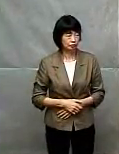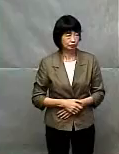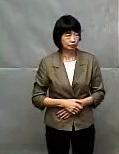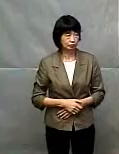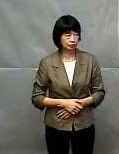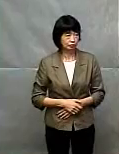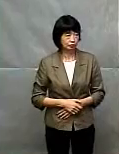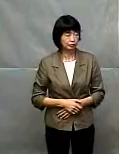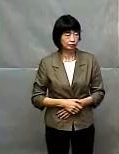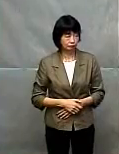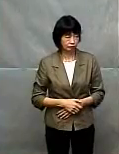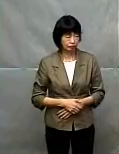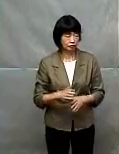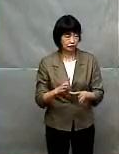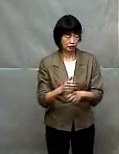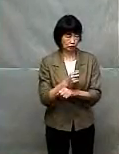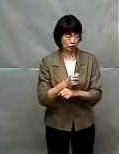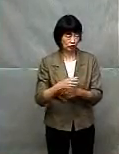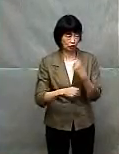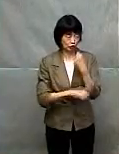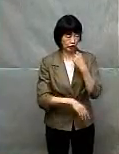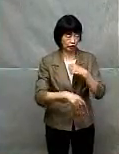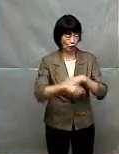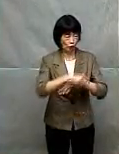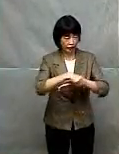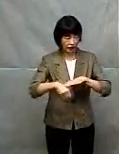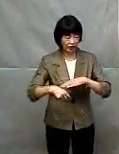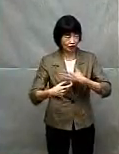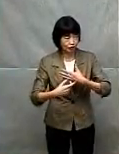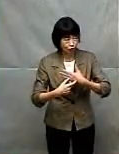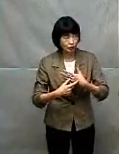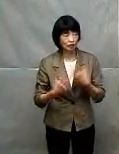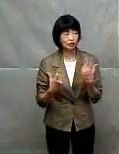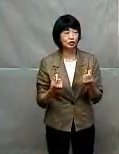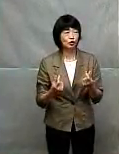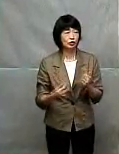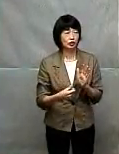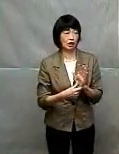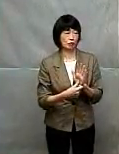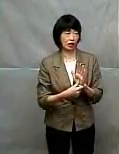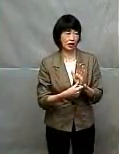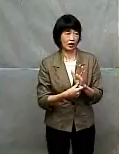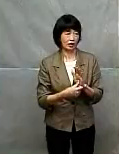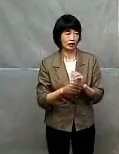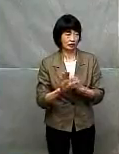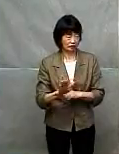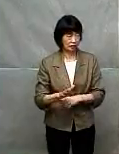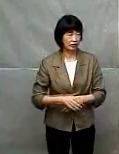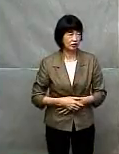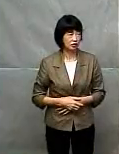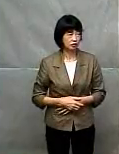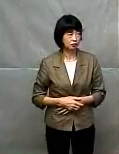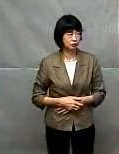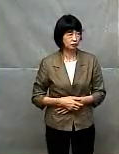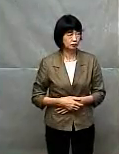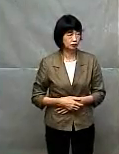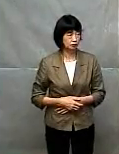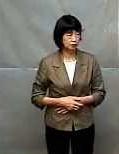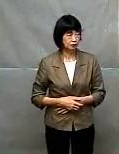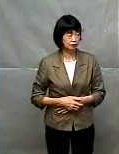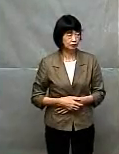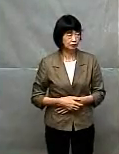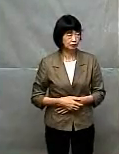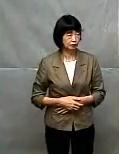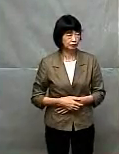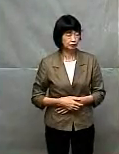の並べられている順番に設定をいたしたという趣旨でございますので、